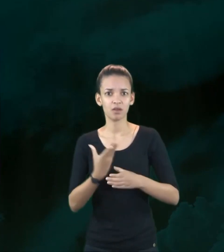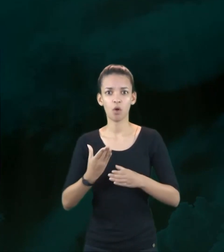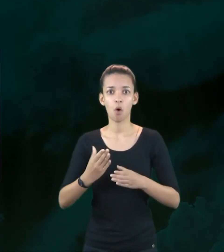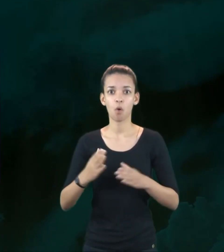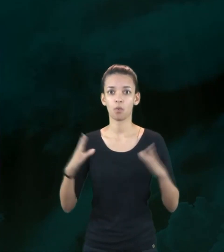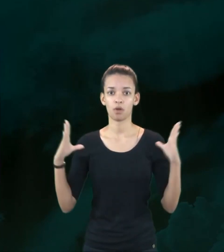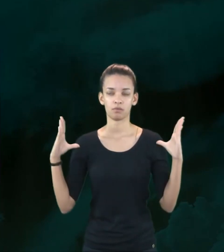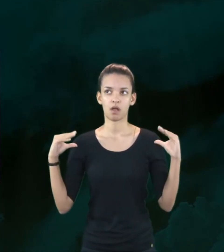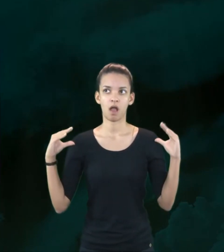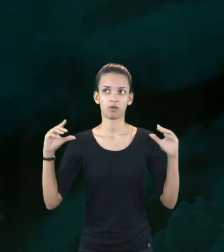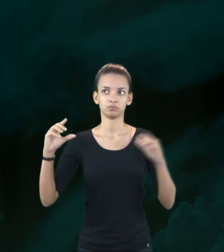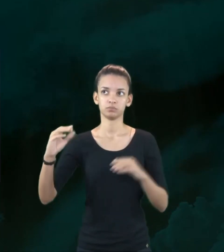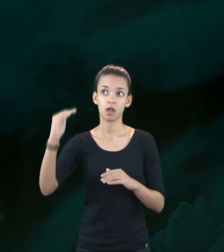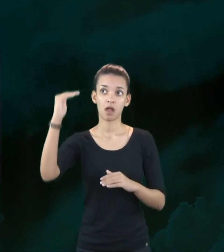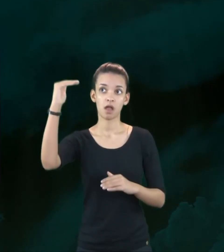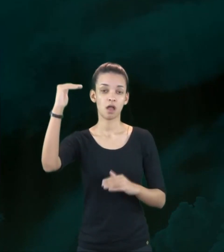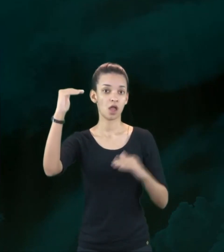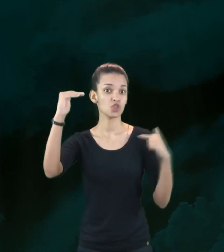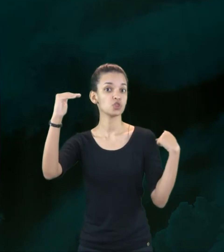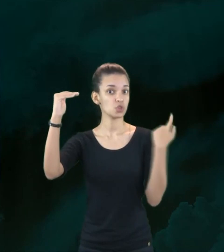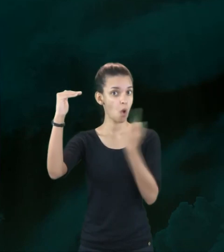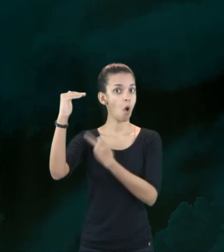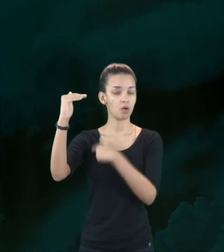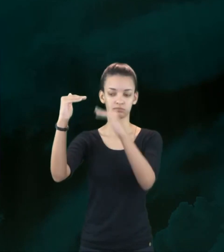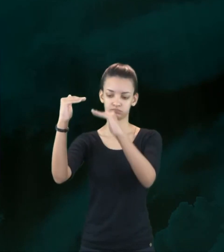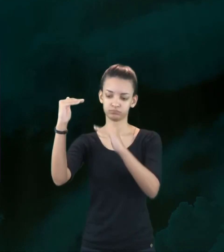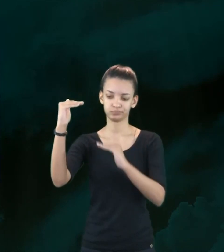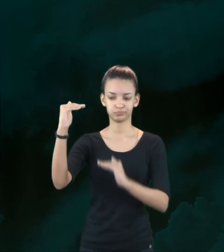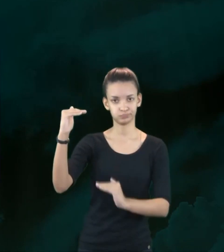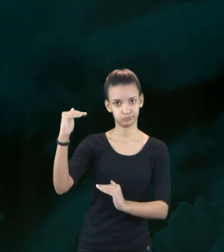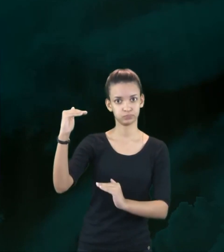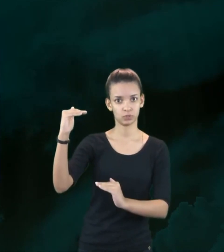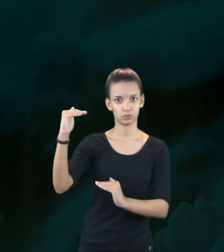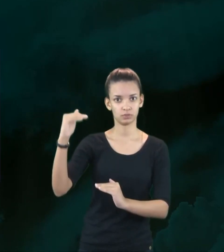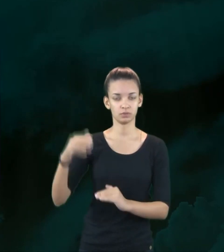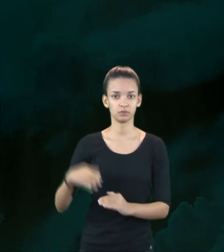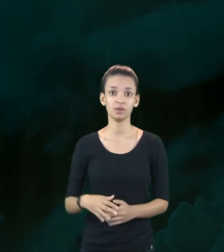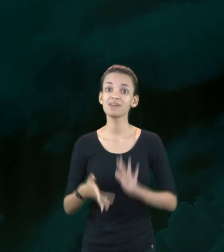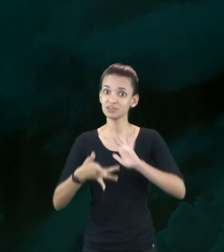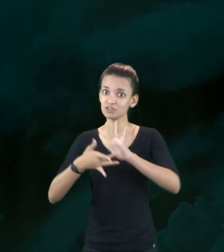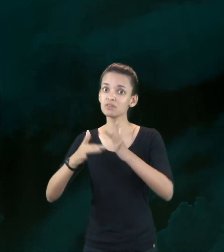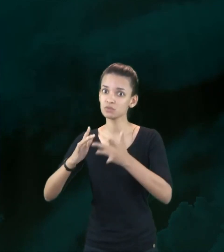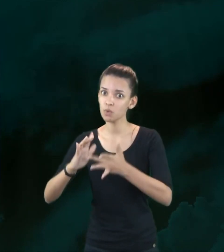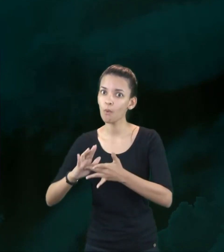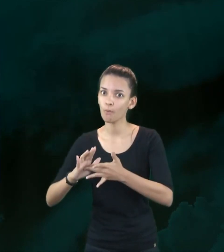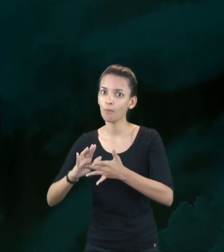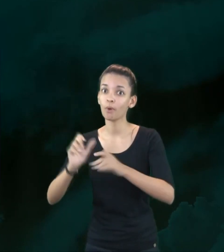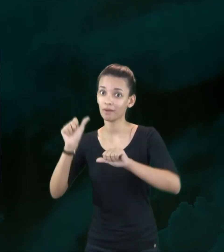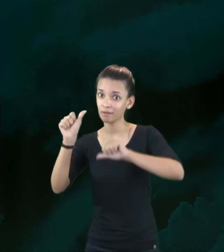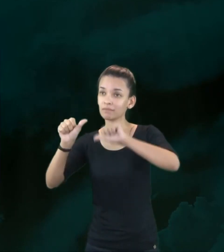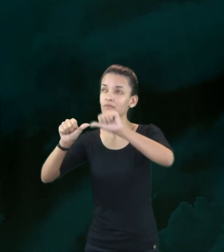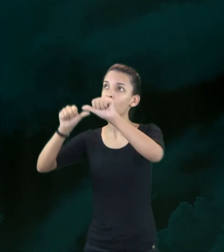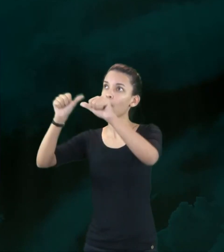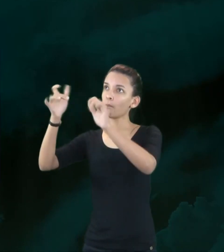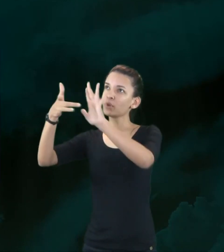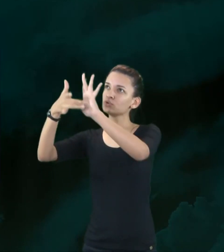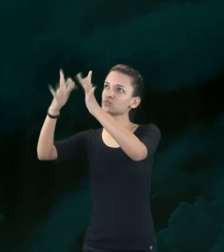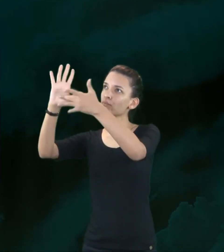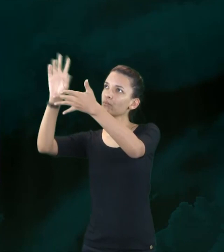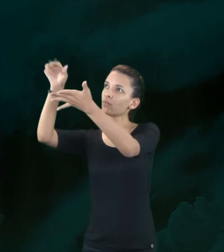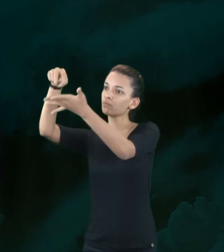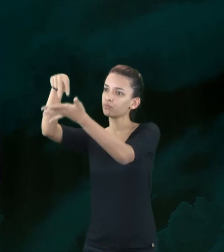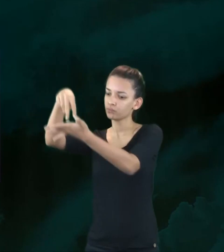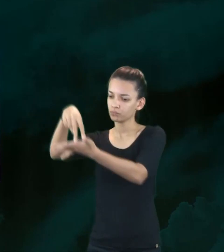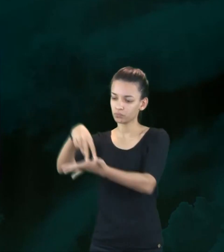que os anjos. E o próprio Jesus se sujeitou a isso. Ele, como homem, também foi feito um pouco menor que os anjos.